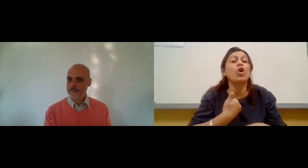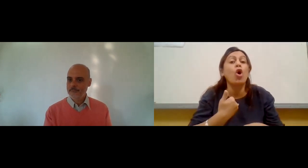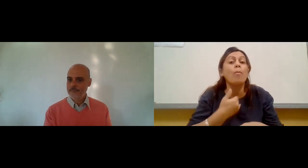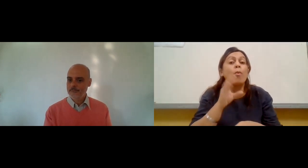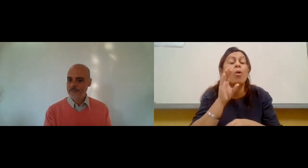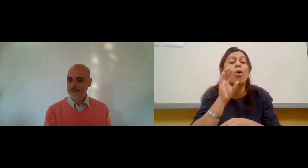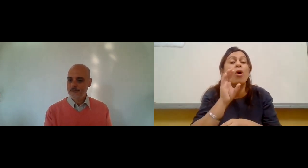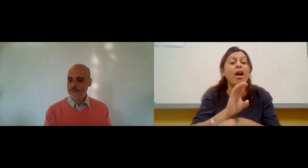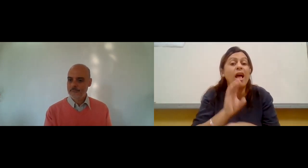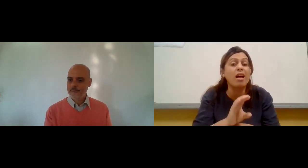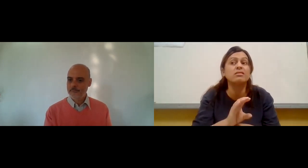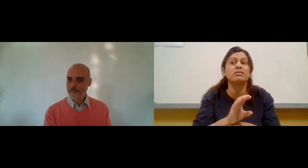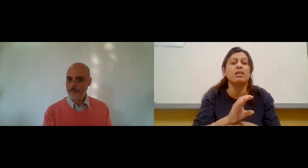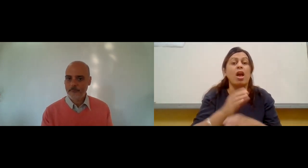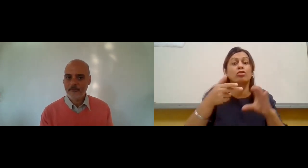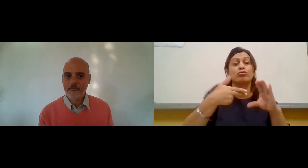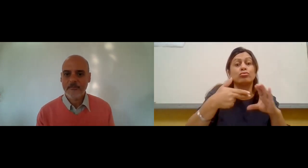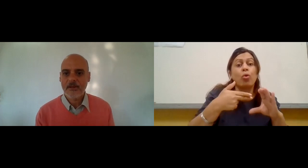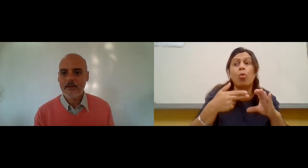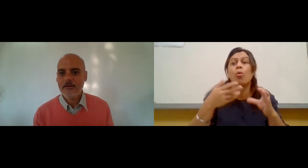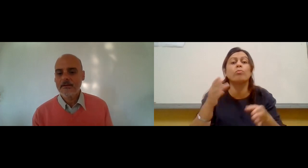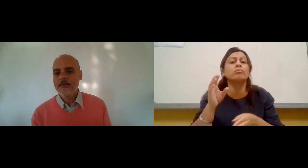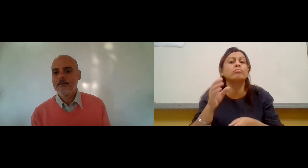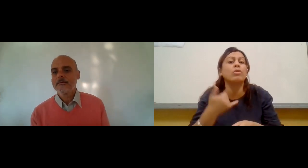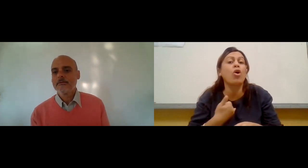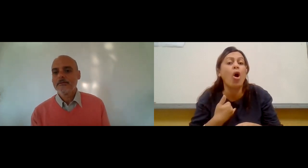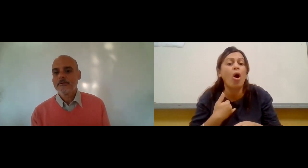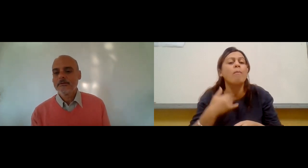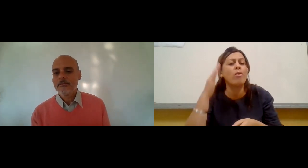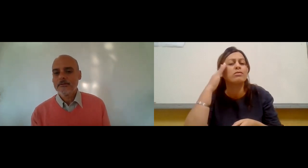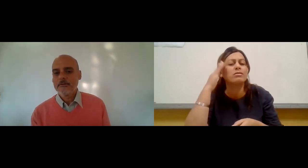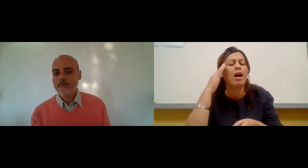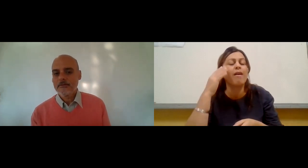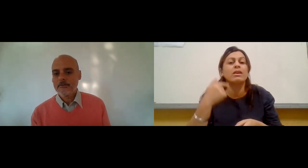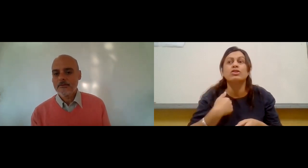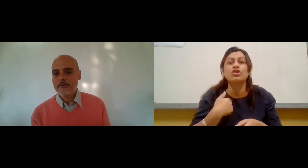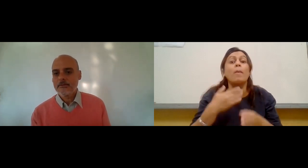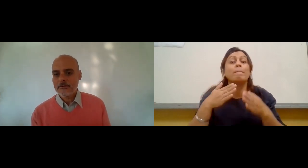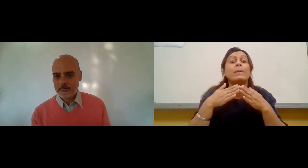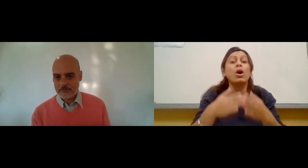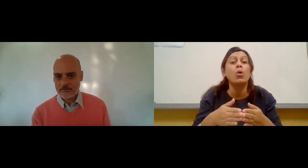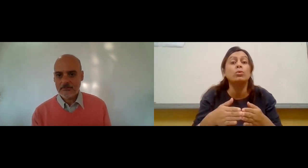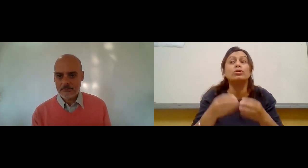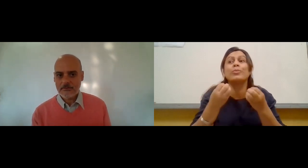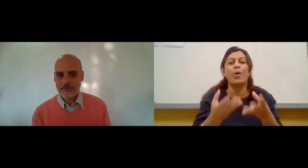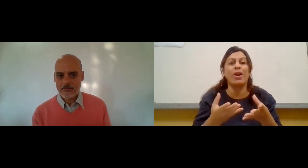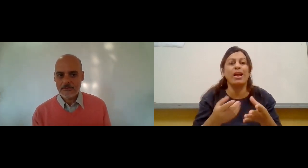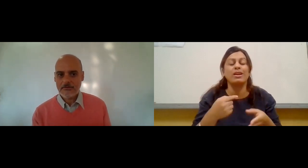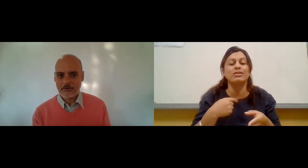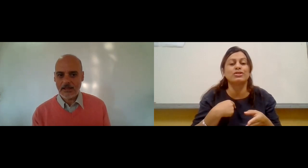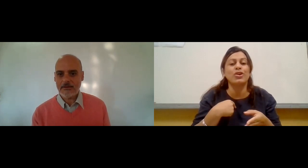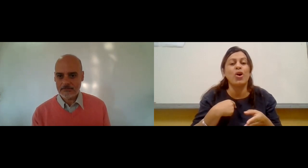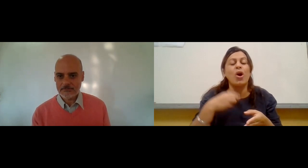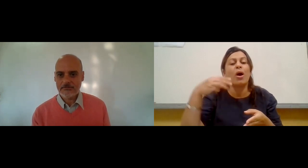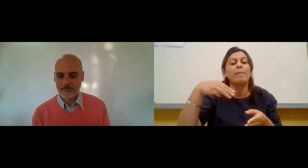pero más o menos se sabe algo si van a ser en las clases virtuales o no. Yo por el tema de la mudanza, de que como soy de Mercedes y eso tengo que